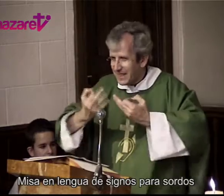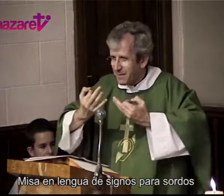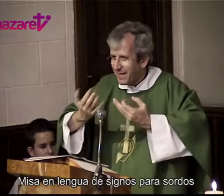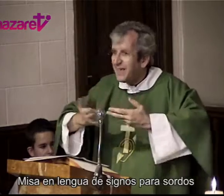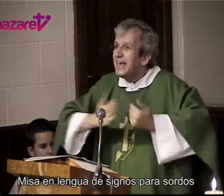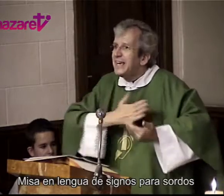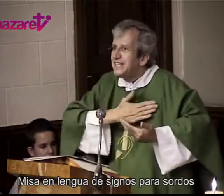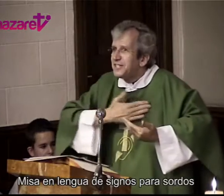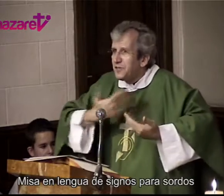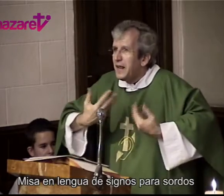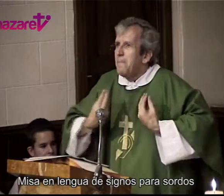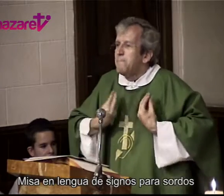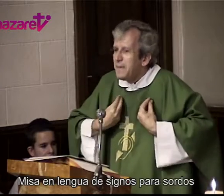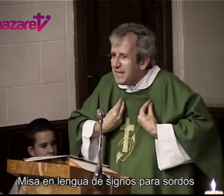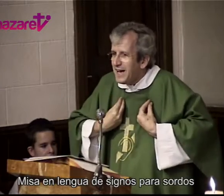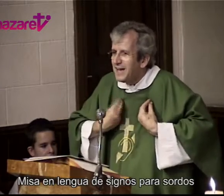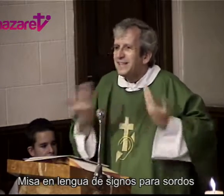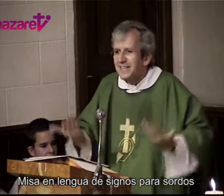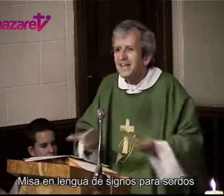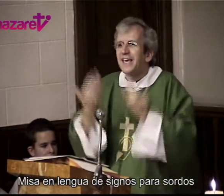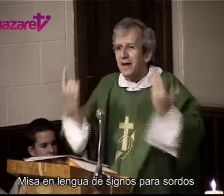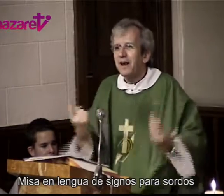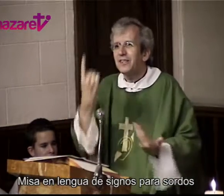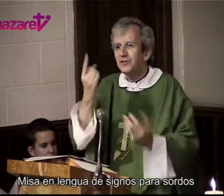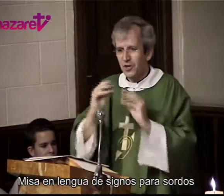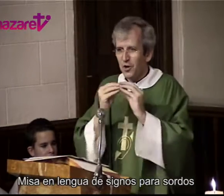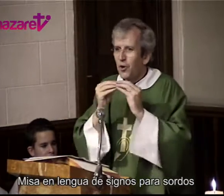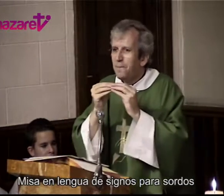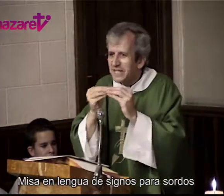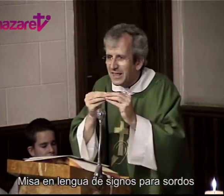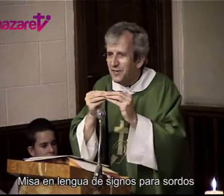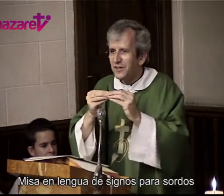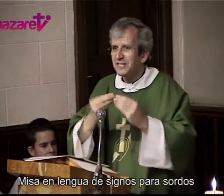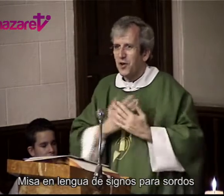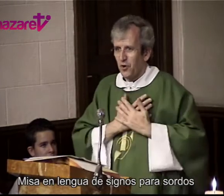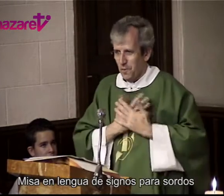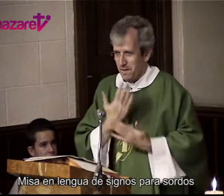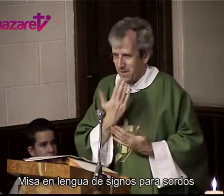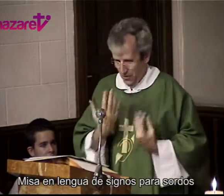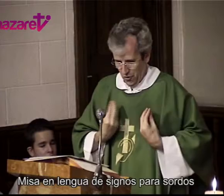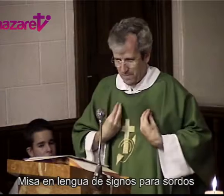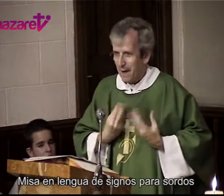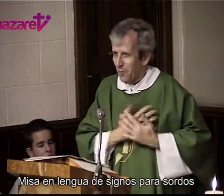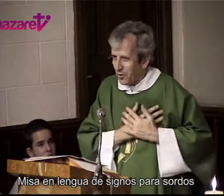verdad ese deseo, es decir, mi vida tiene que alabar a Dios con mis acciones, con mi amor, con